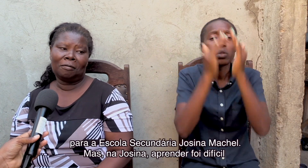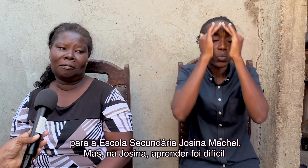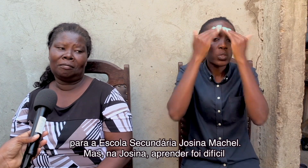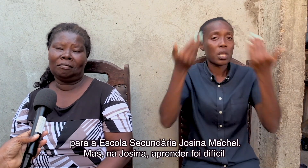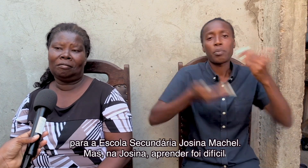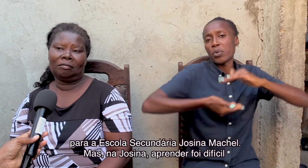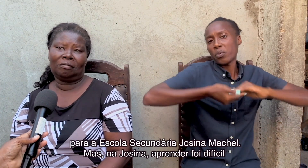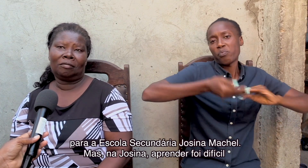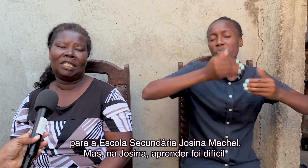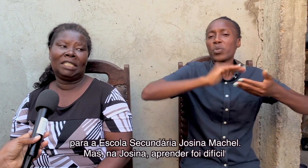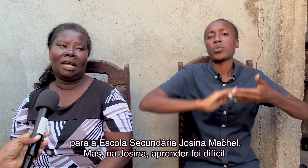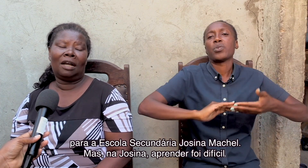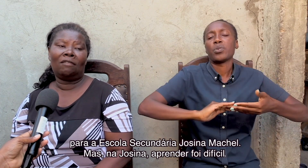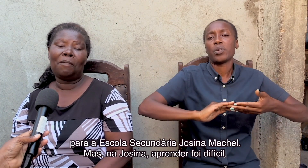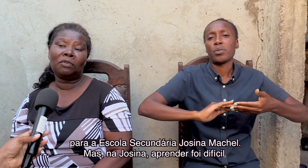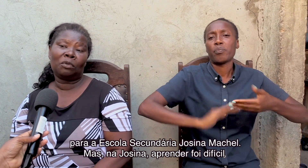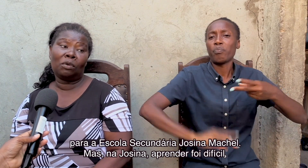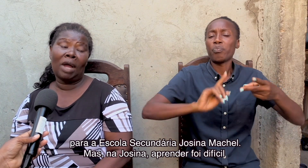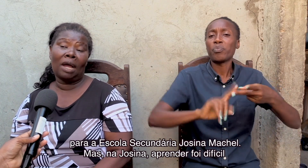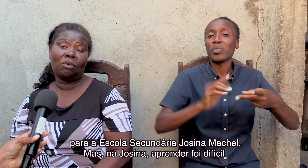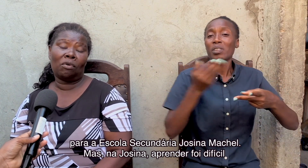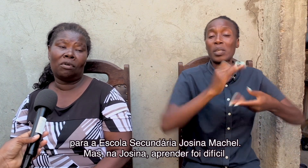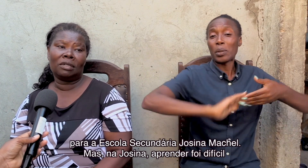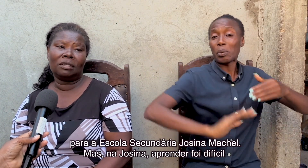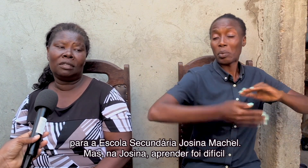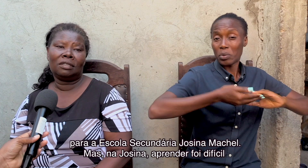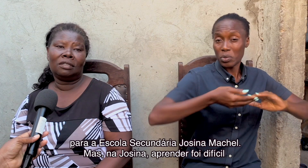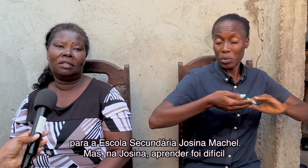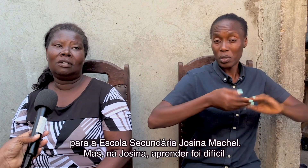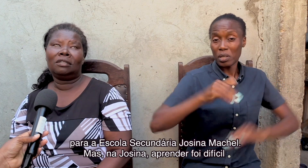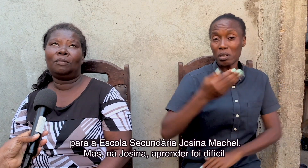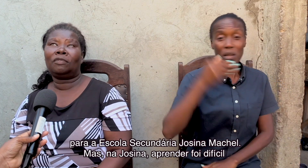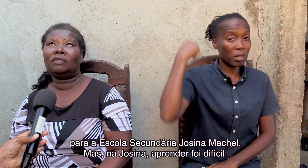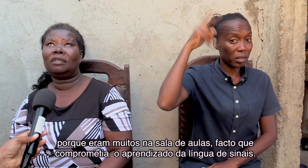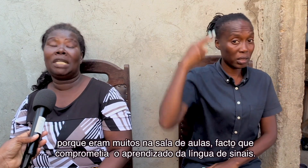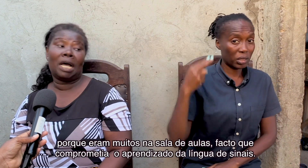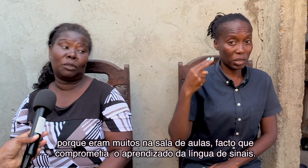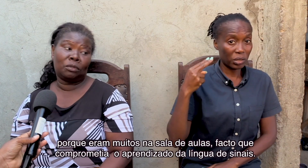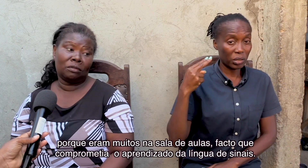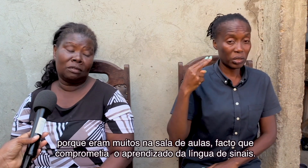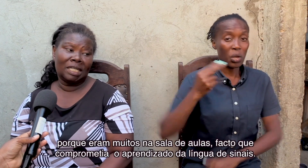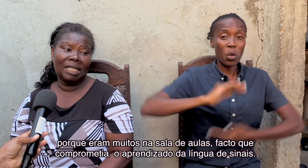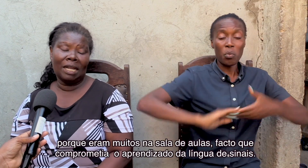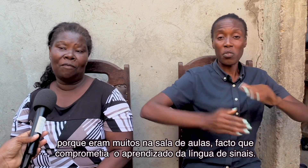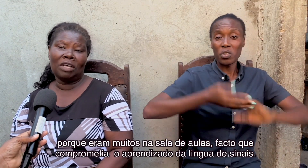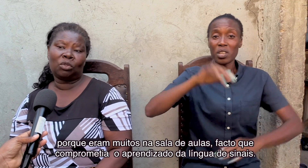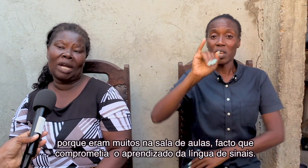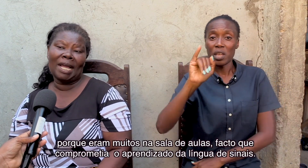escola secundária Josina Machel. Mas na Josina, aprender foi difícil porque eram muitos na sala de aulas, fato que